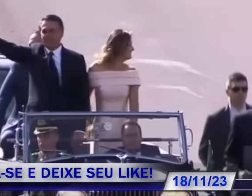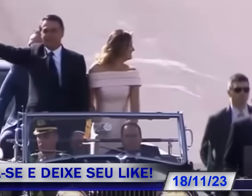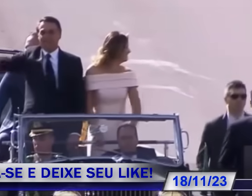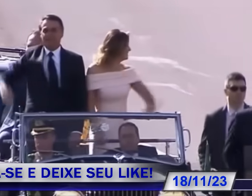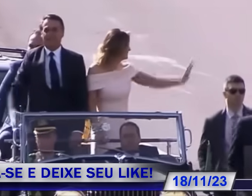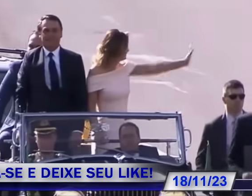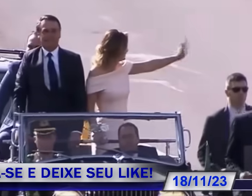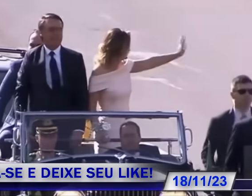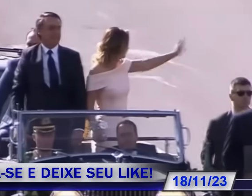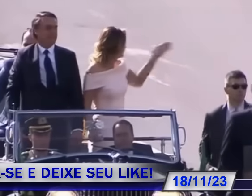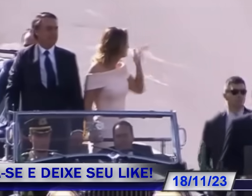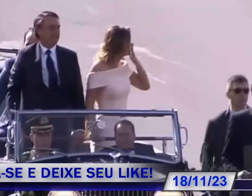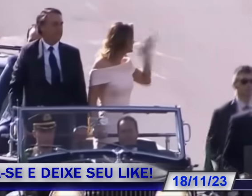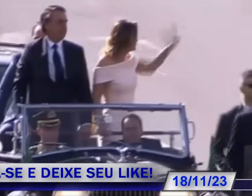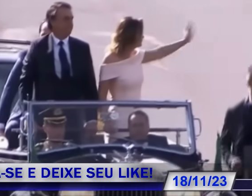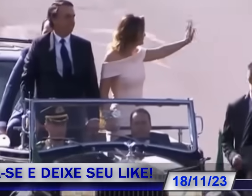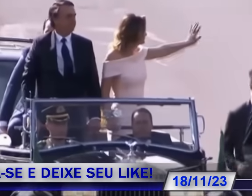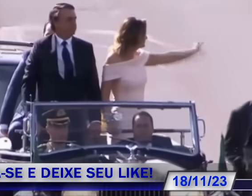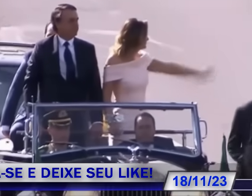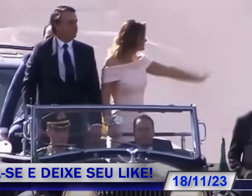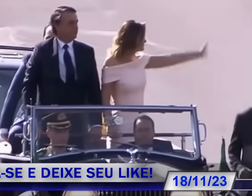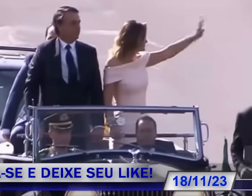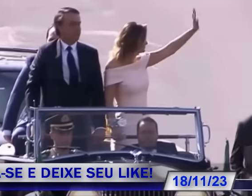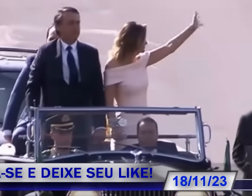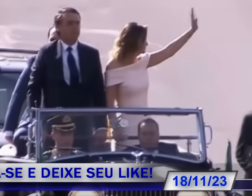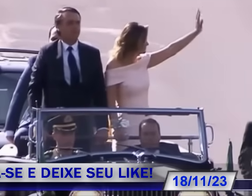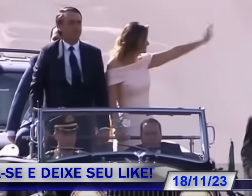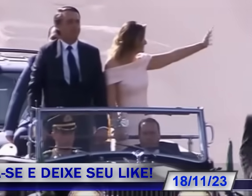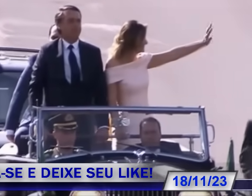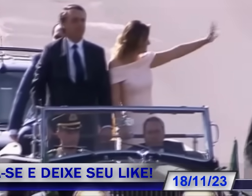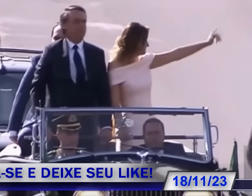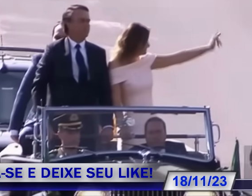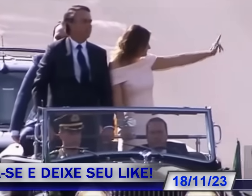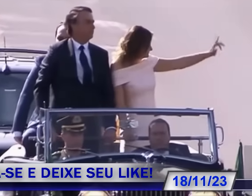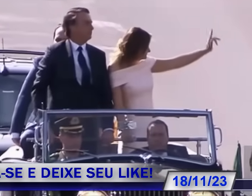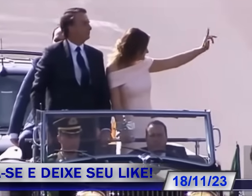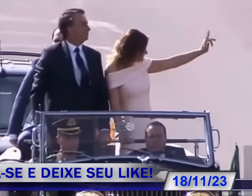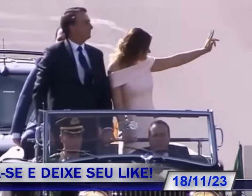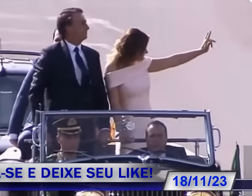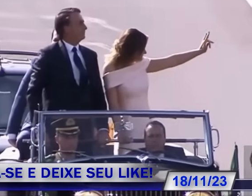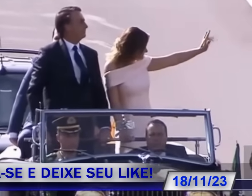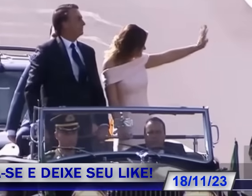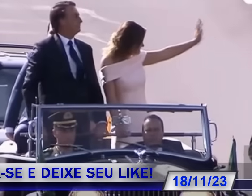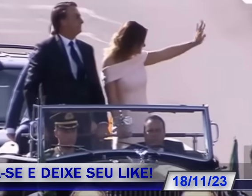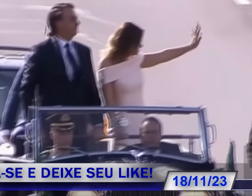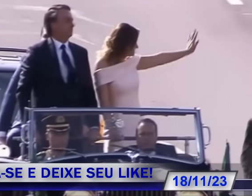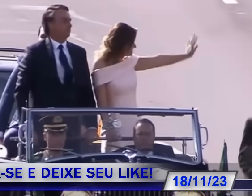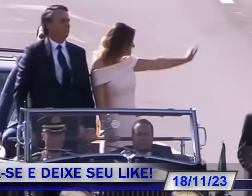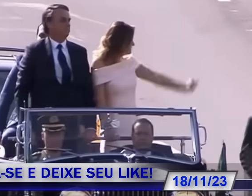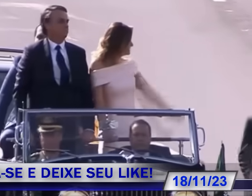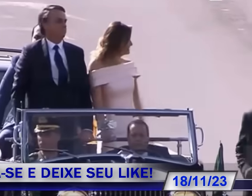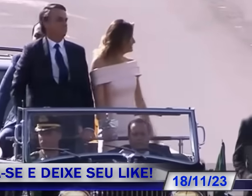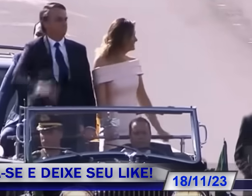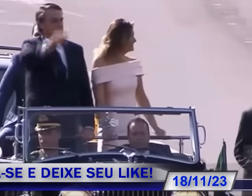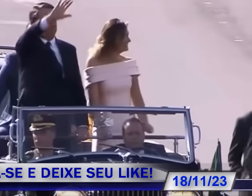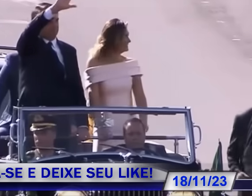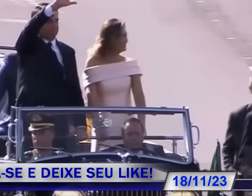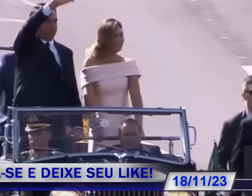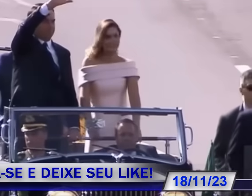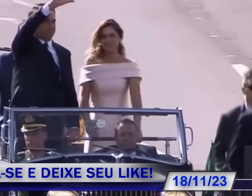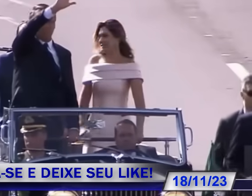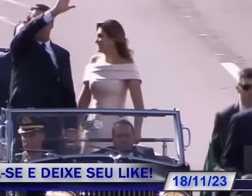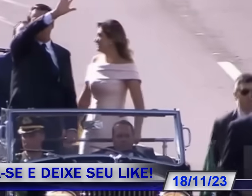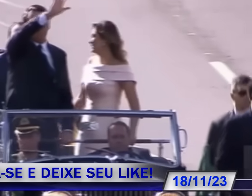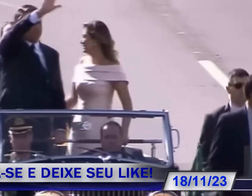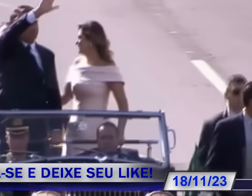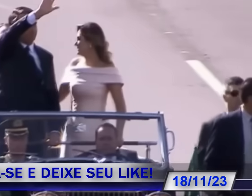Bom, quer receber mais conteúdos como esse? Então inscreva-se agora mesmo no canal, deixe o seu like e compartilhe o vídeo com o máximo de